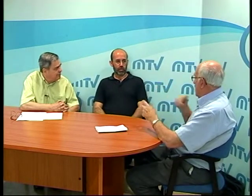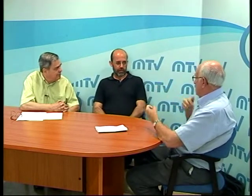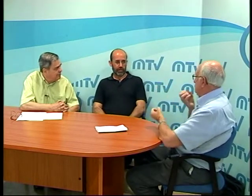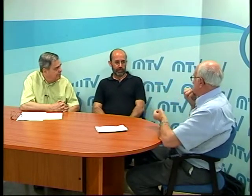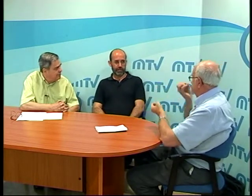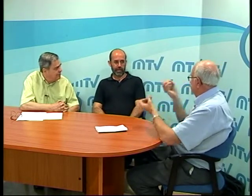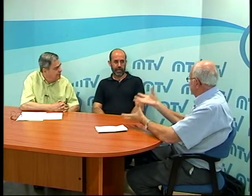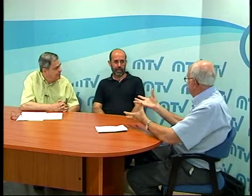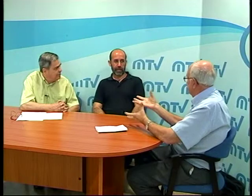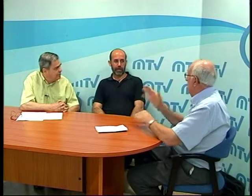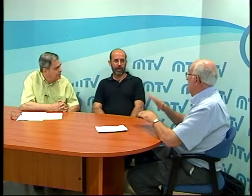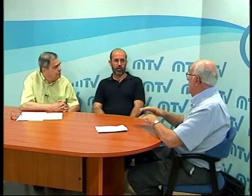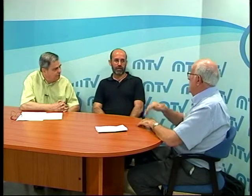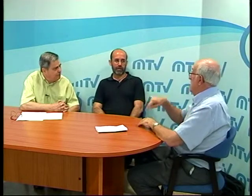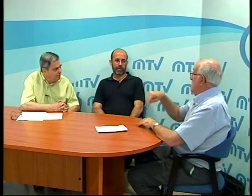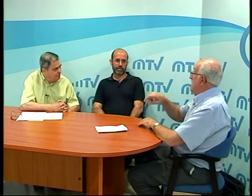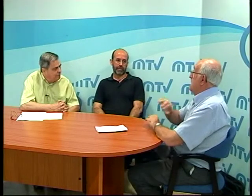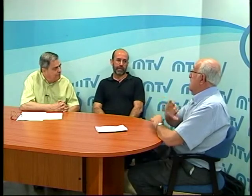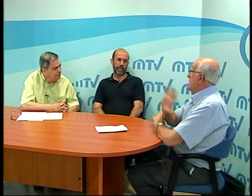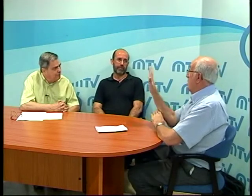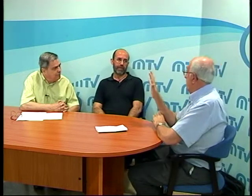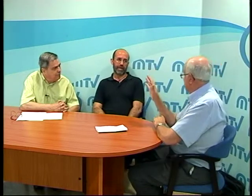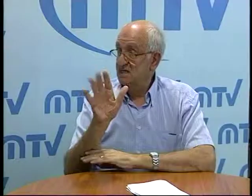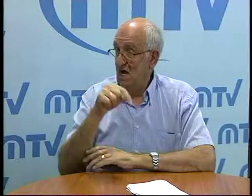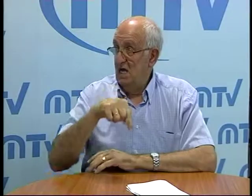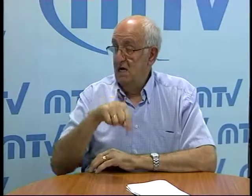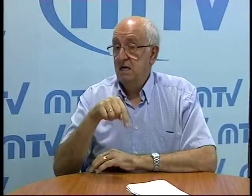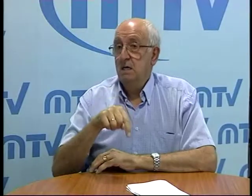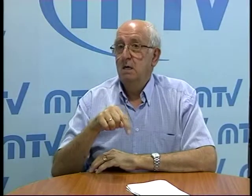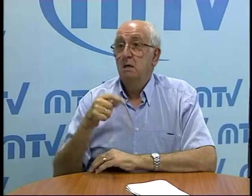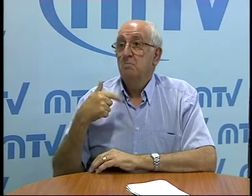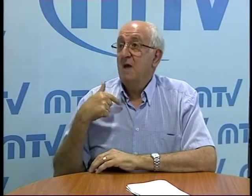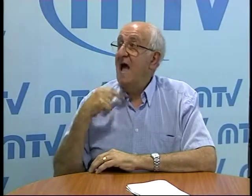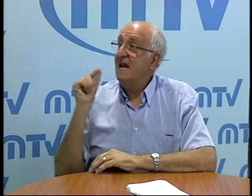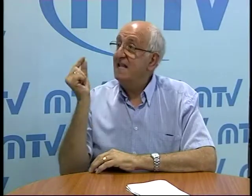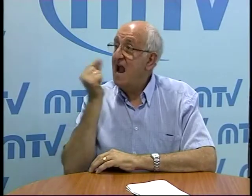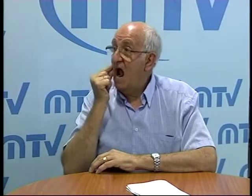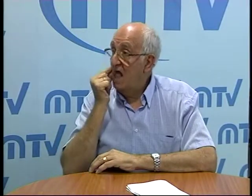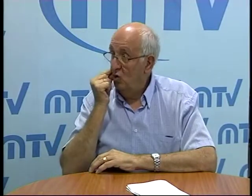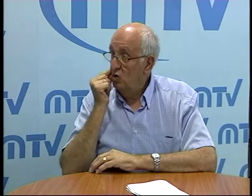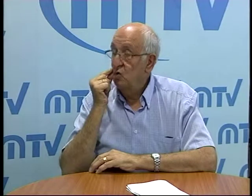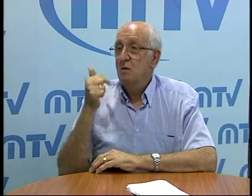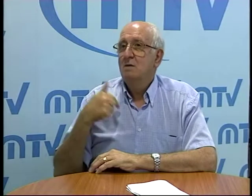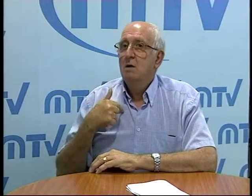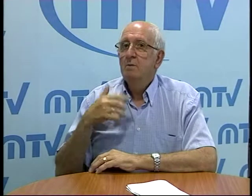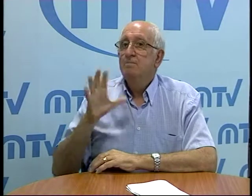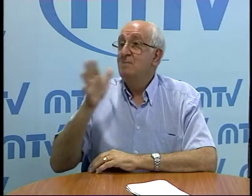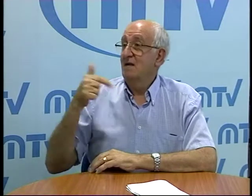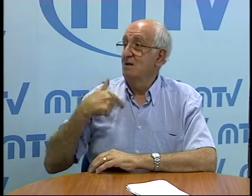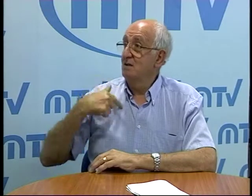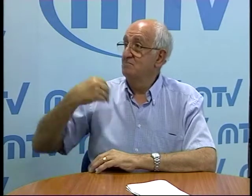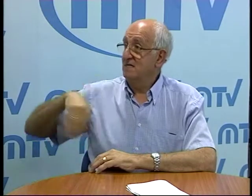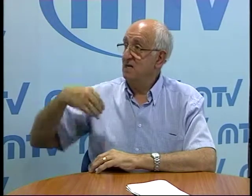Ahora otro tema te quería comentar, más que nada porque aquí en la comarca del Noroeste me he enterado